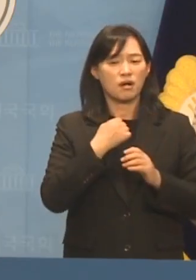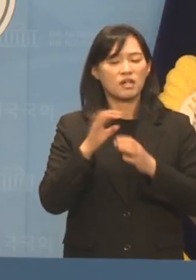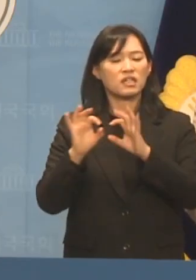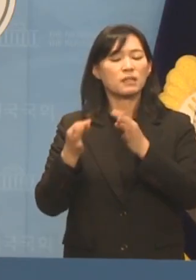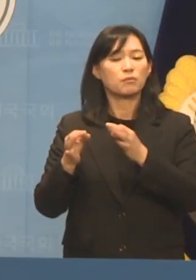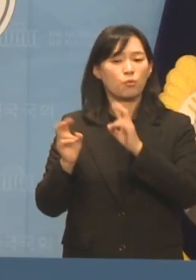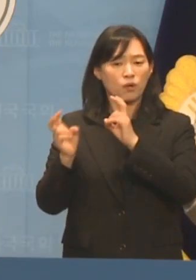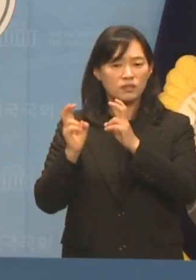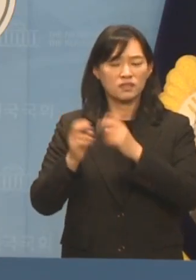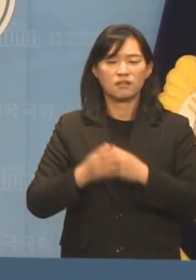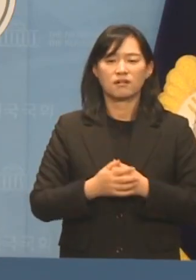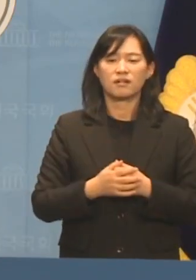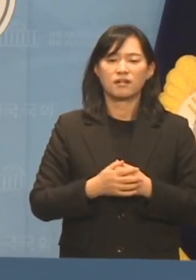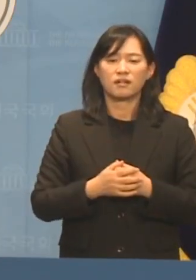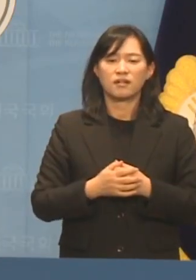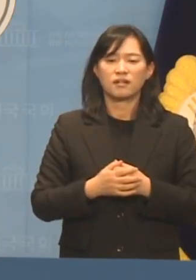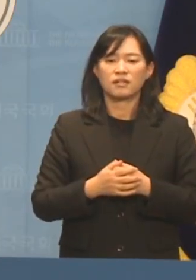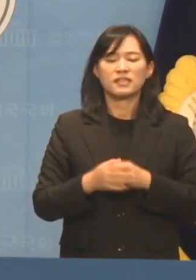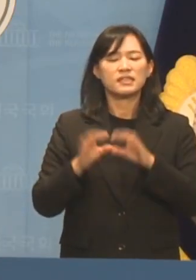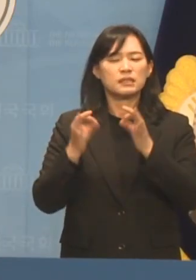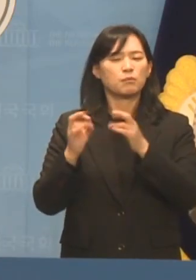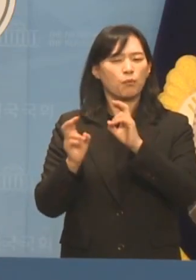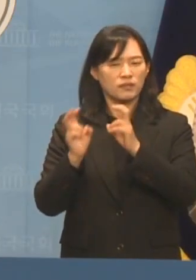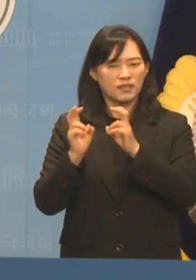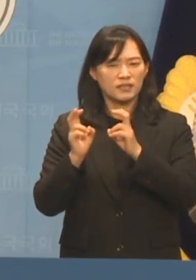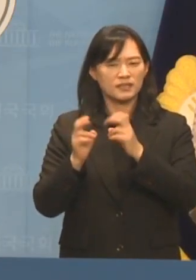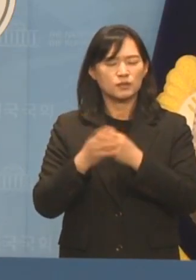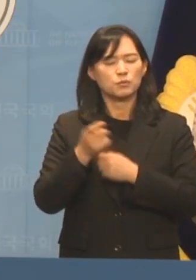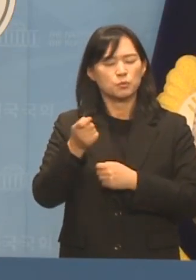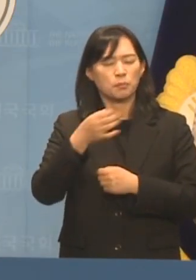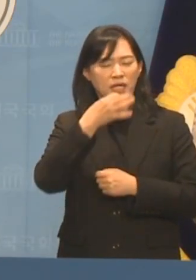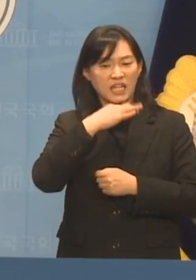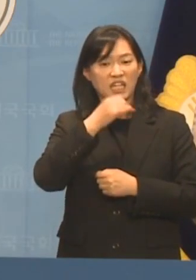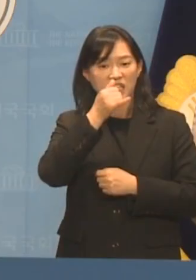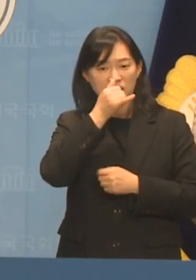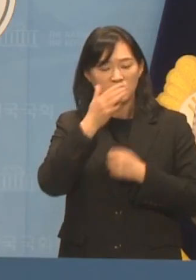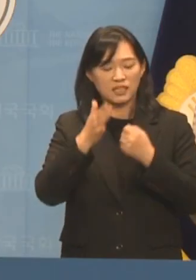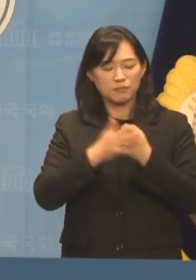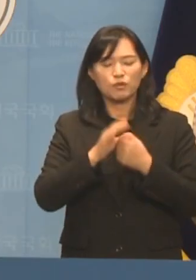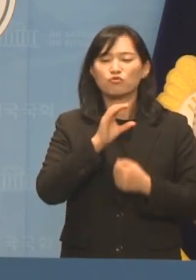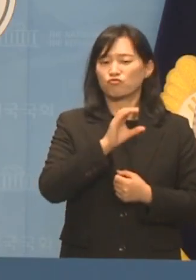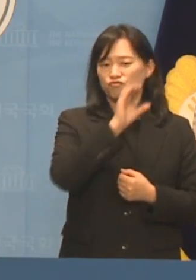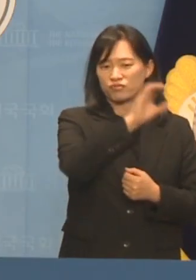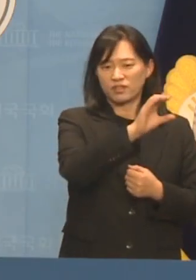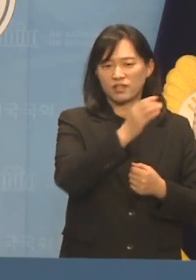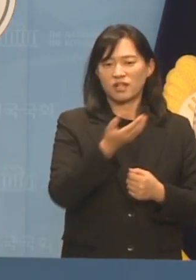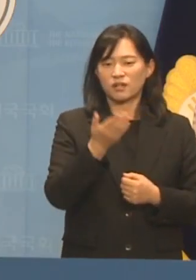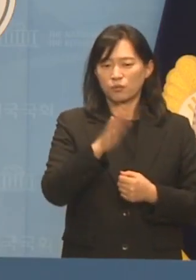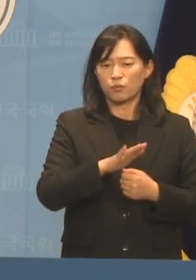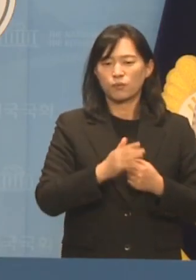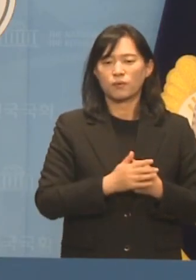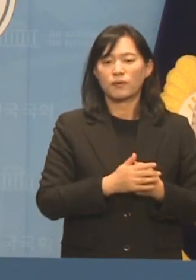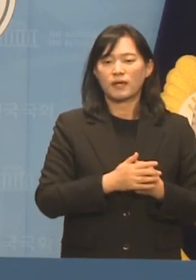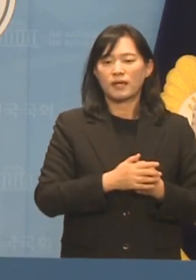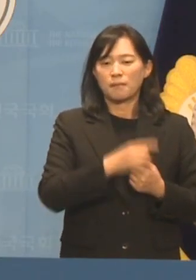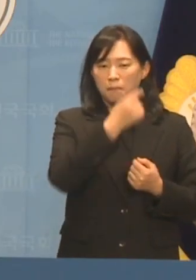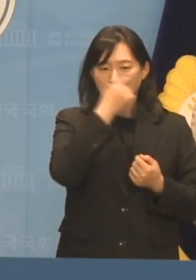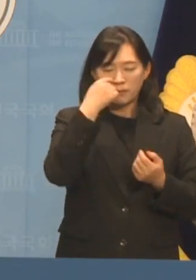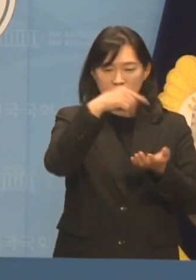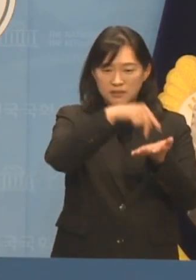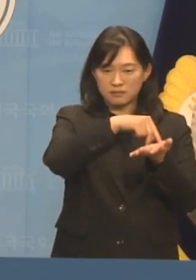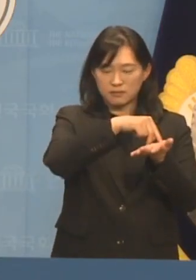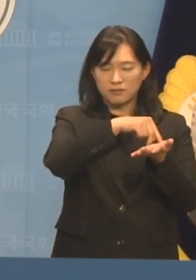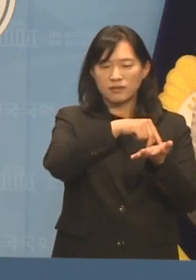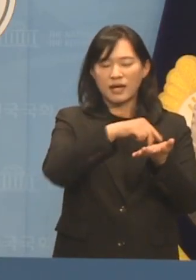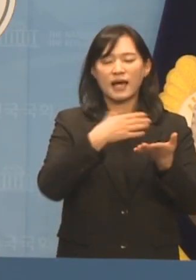금융기관들은 대체적으로 약간 고리의 이유를 받고 투자를 하고요. 이 투자금을 담보의 형태로 브릿지를